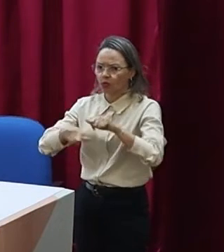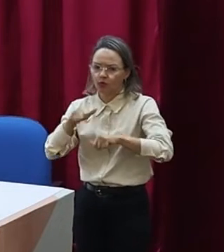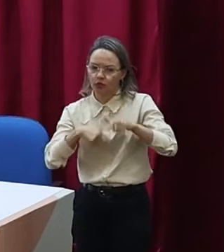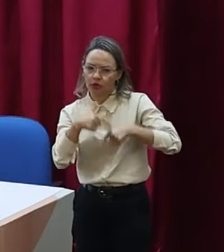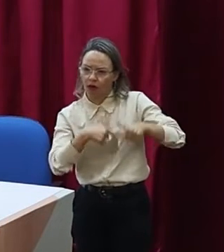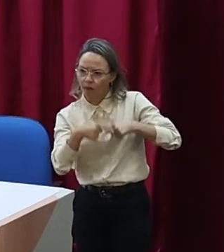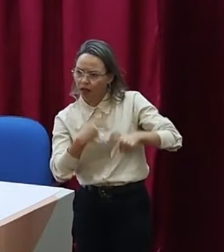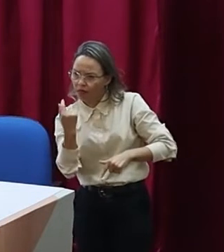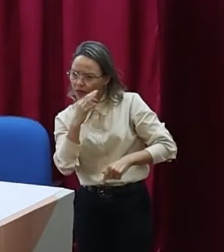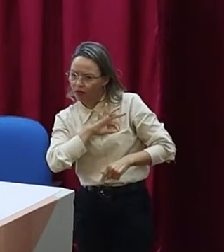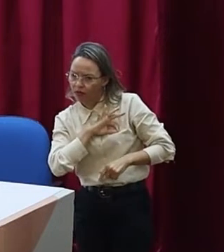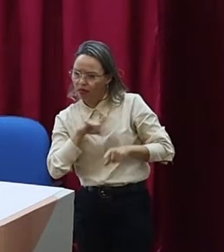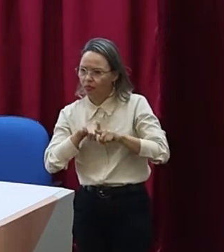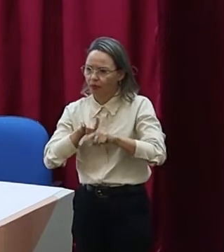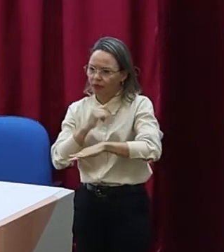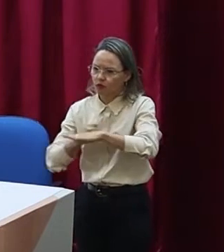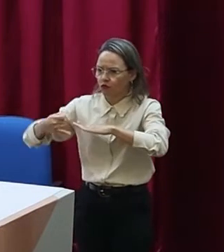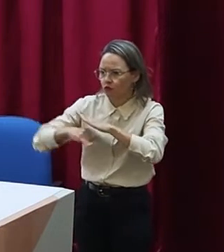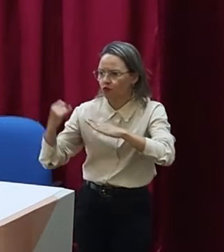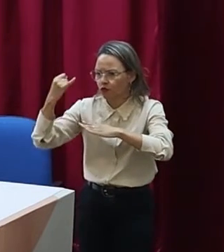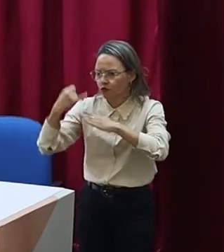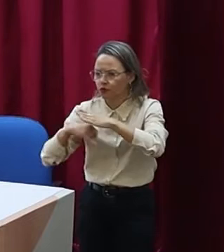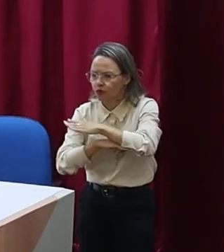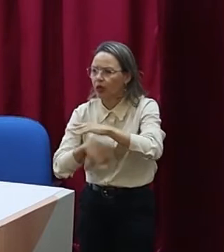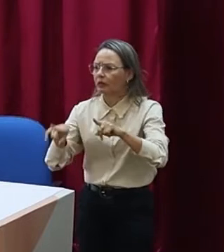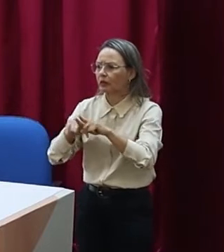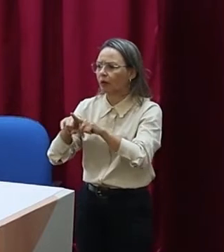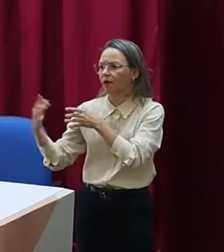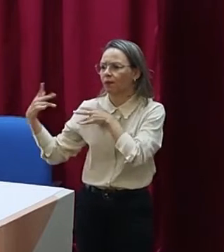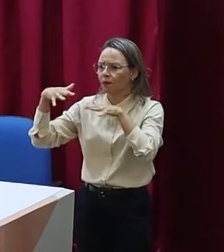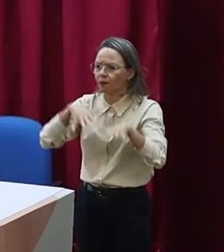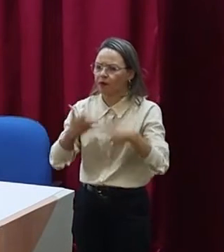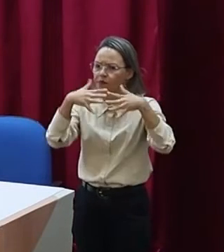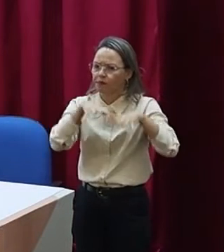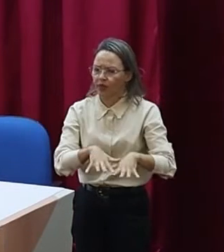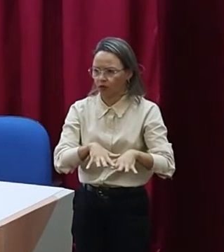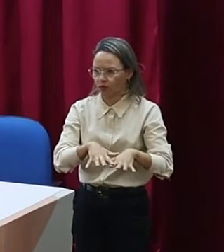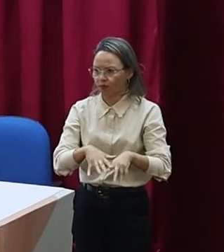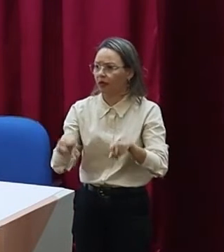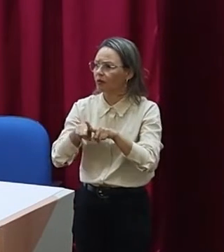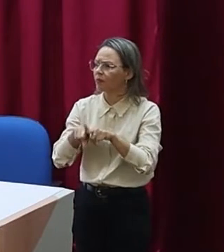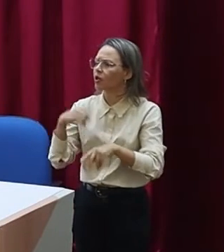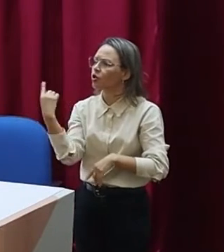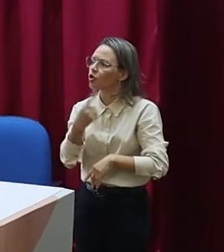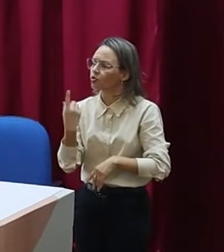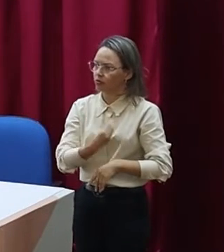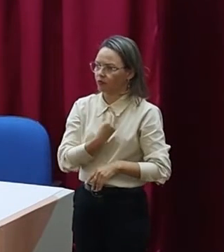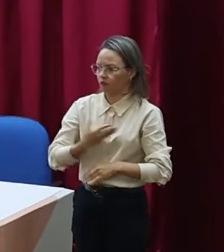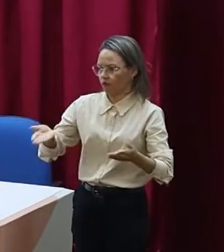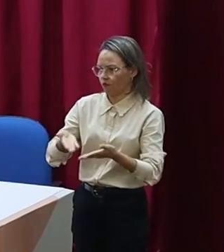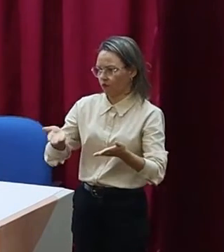renda, políticas de infraestrutura e políticas migratórias. Só a título de exemplificação, nós vivemos uma